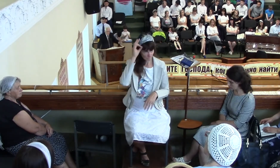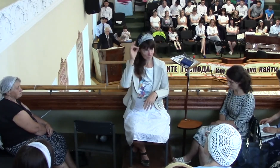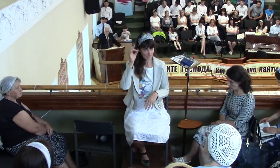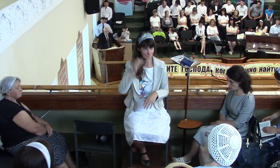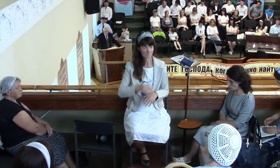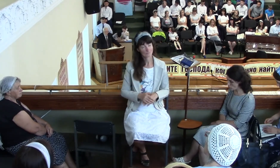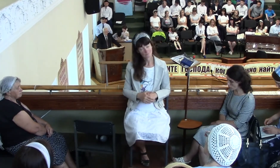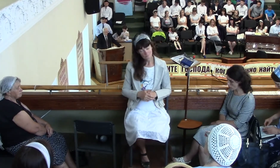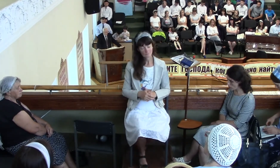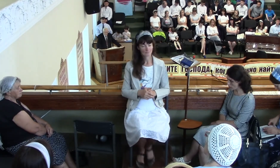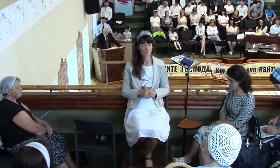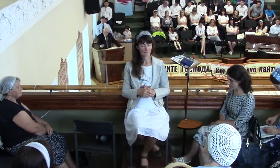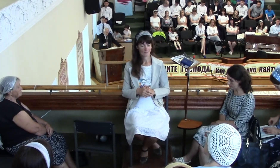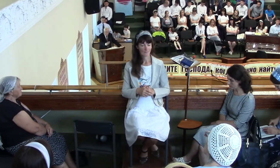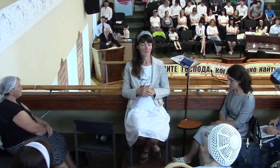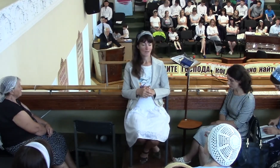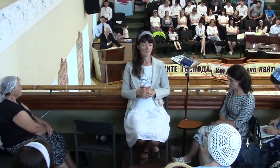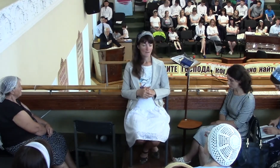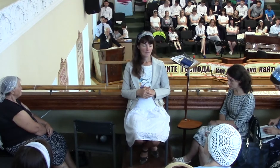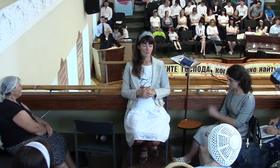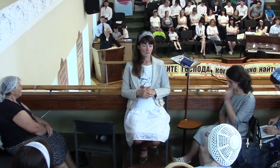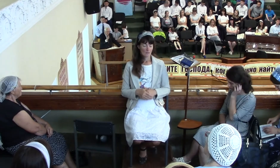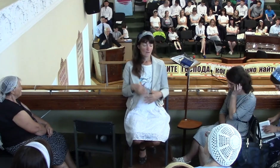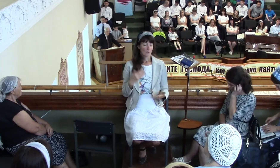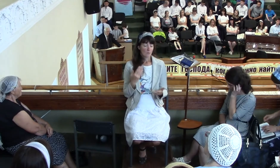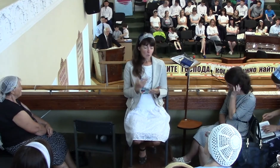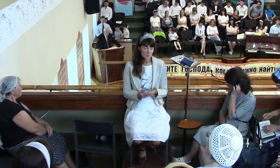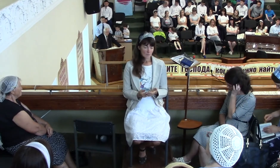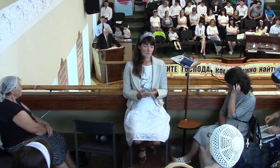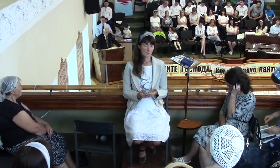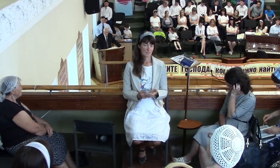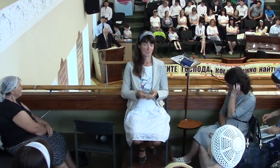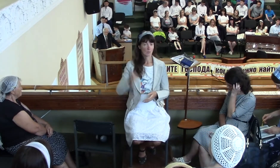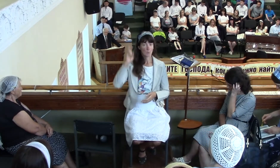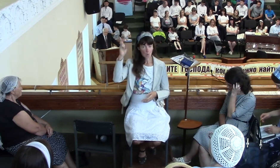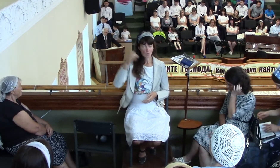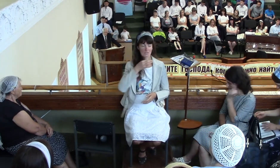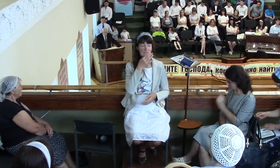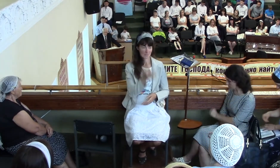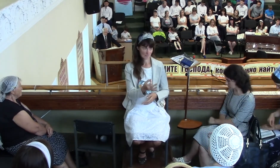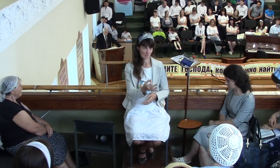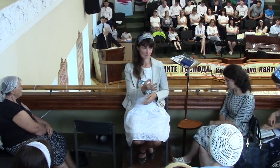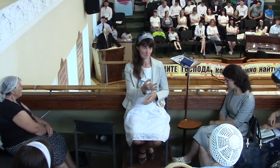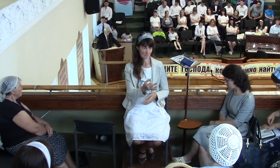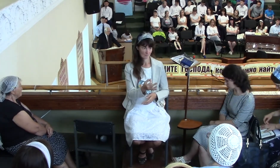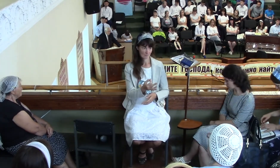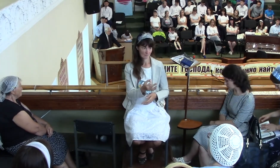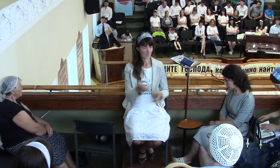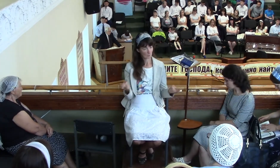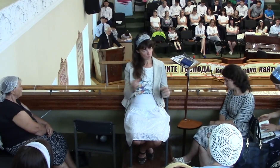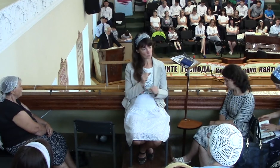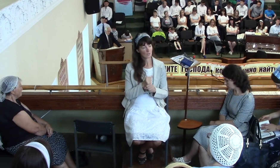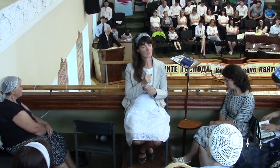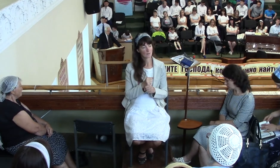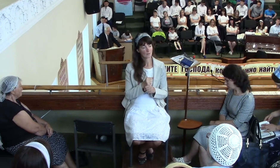достаточно, чтобы Бог сказал и поехал. Но все ищут своего, а не того, что угодно, Господу